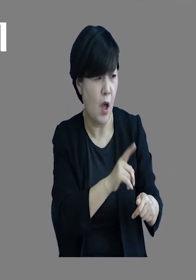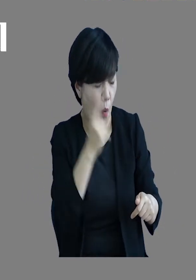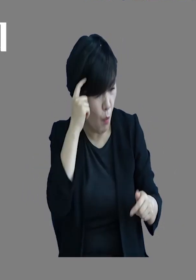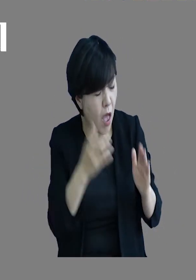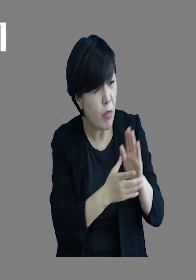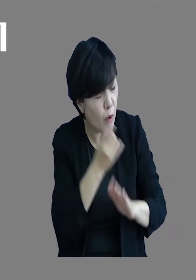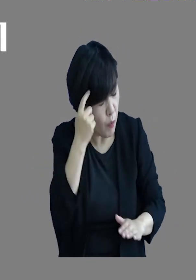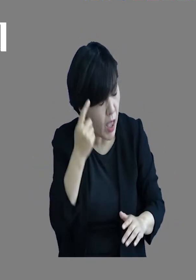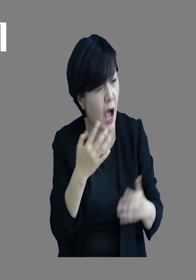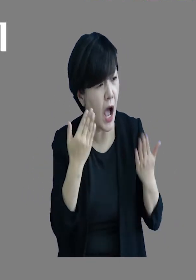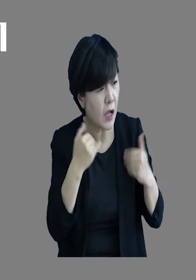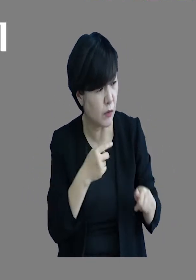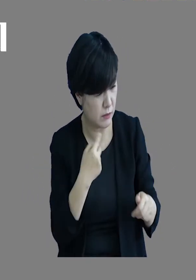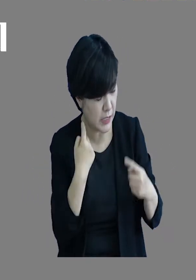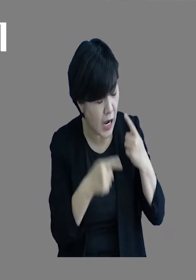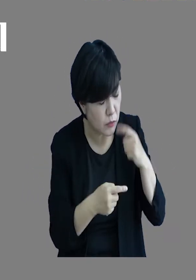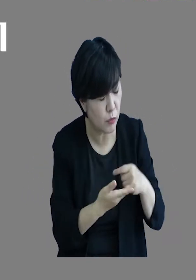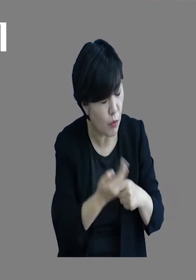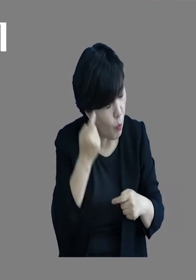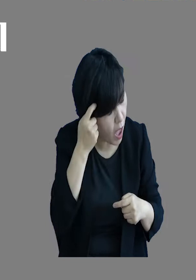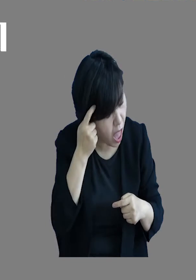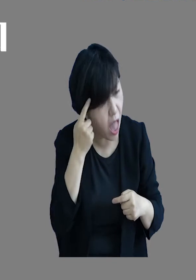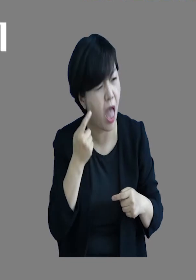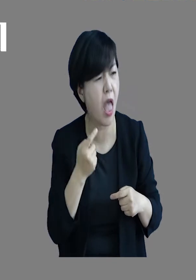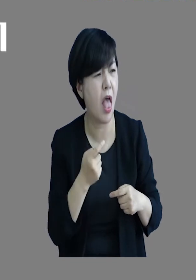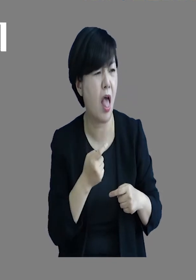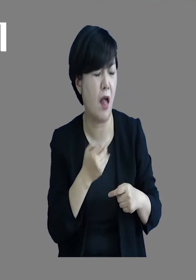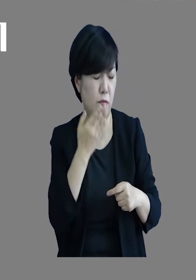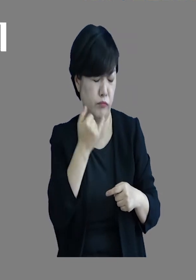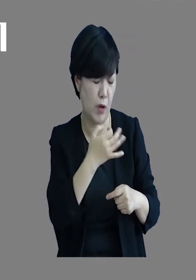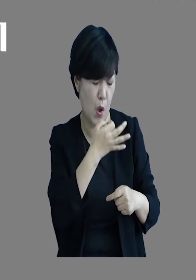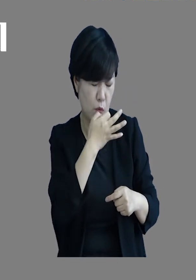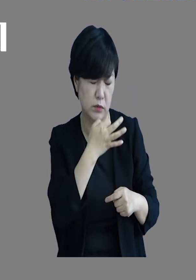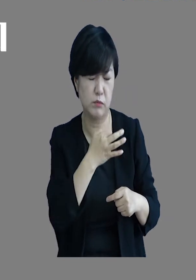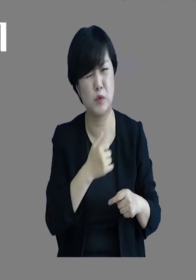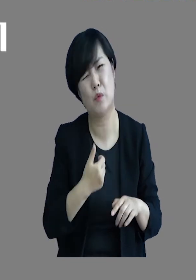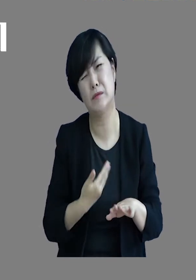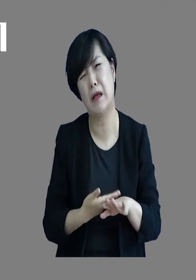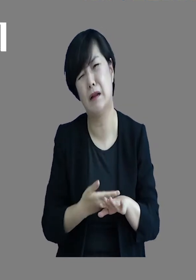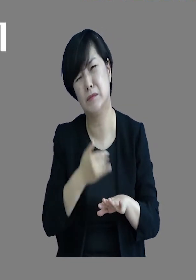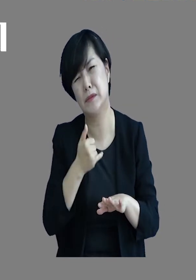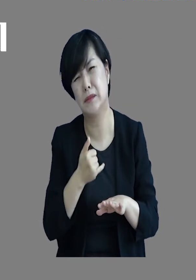통합을 시켜갖고 상처를 또 있게 하냐고. 부모 욕심 또 아니잖아요, 그죠?